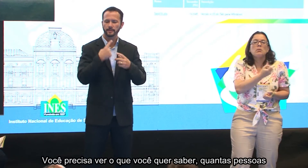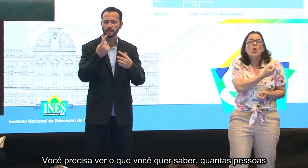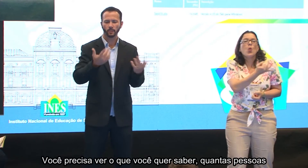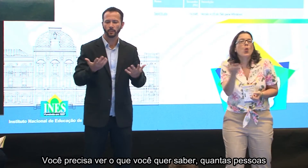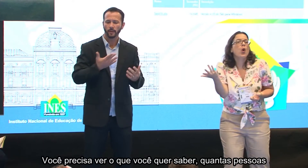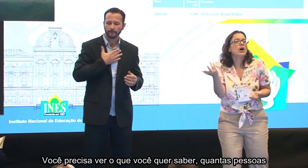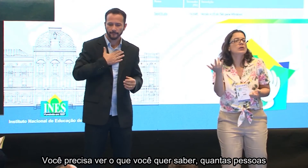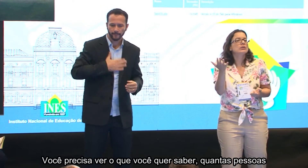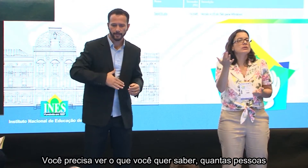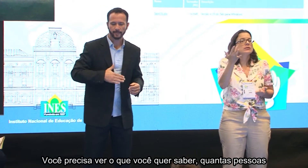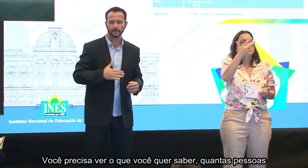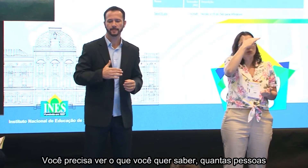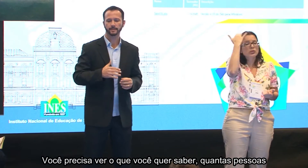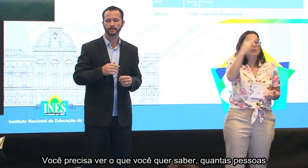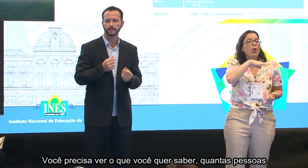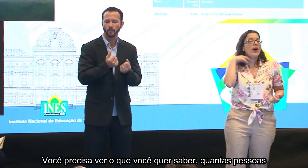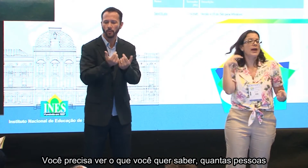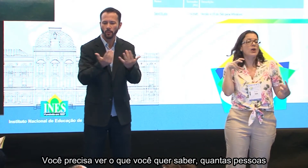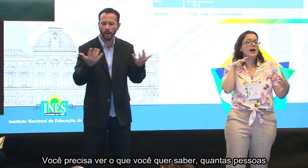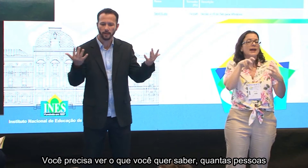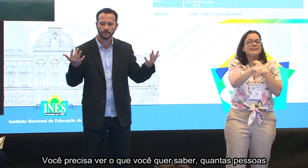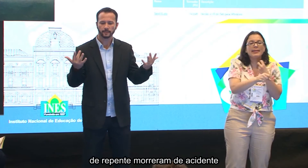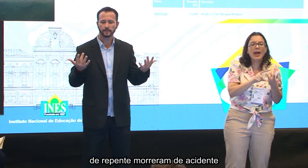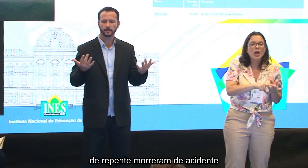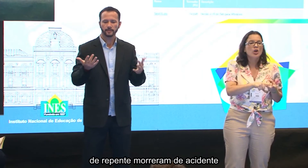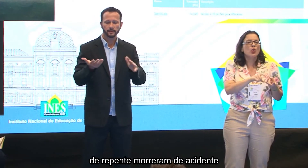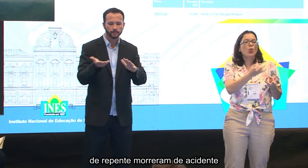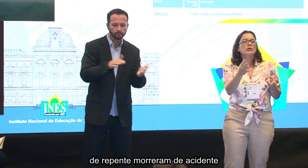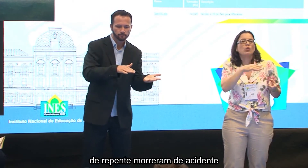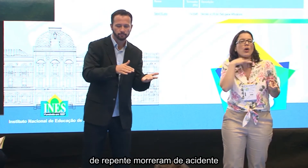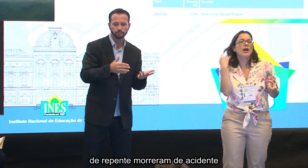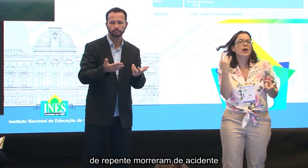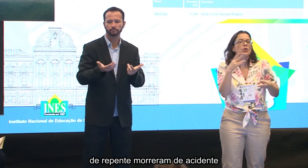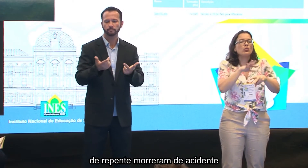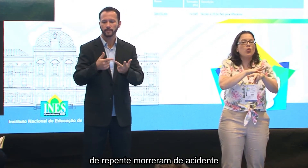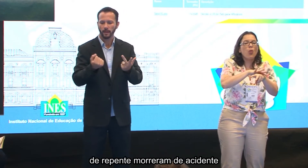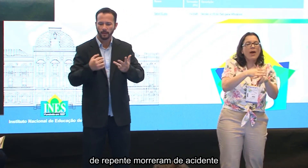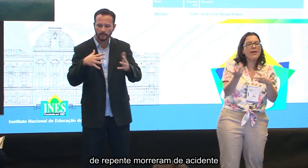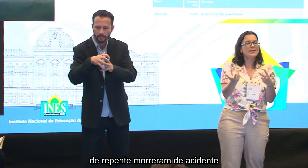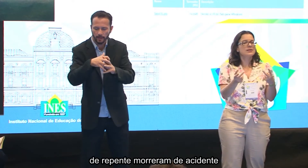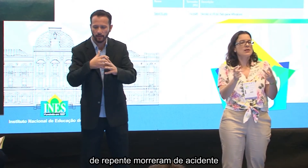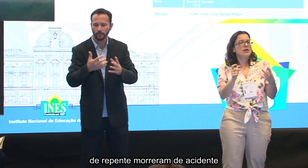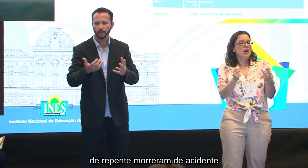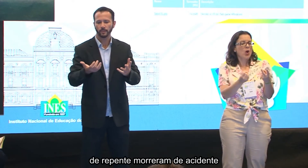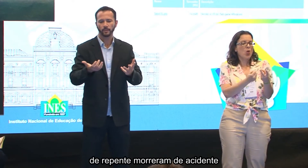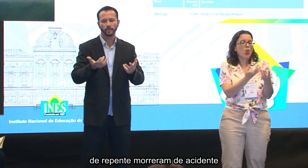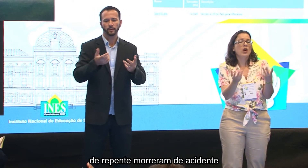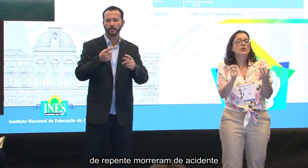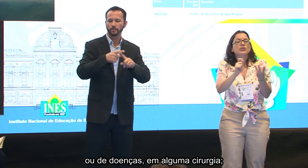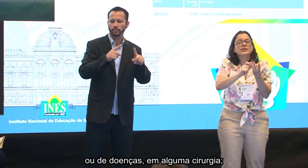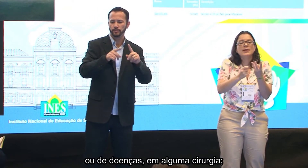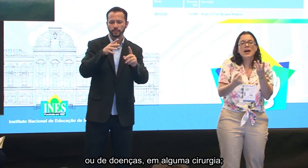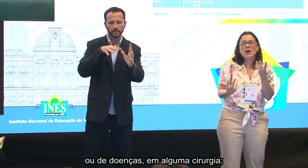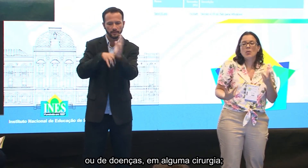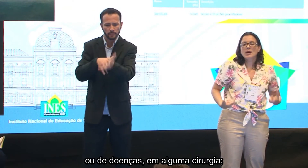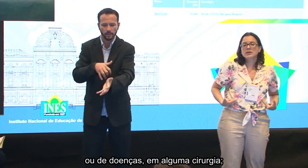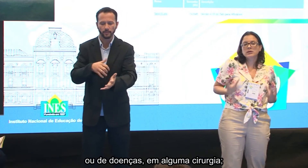E você precisa ver o que você quer saber. Quantas pessoas, de repente, morreram de acidente, ou de